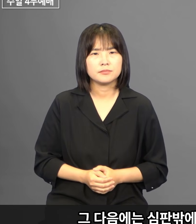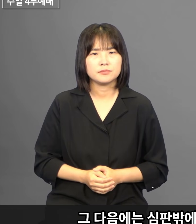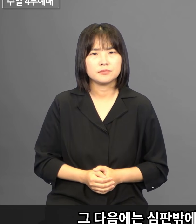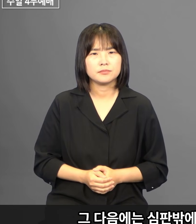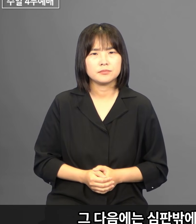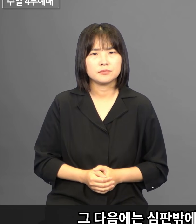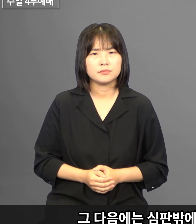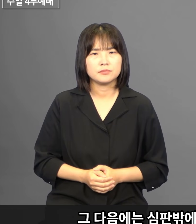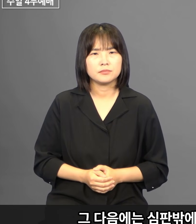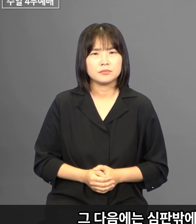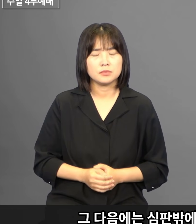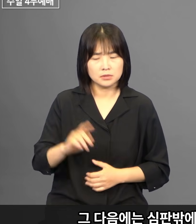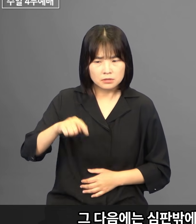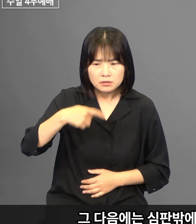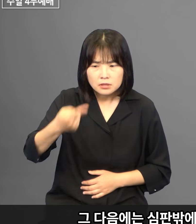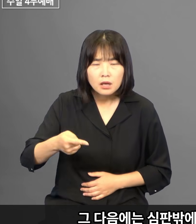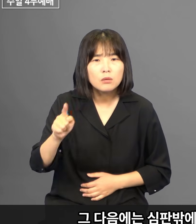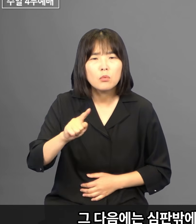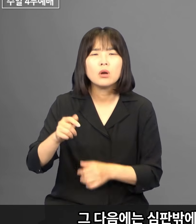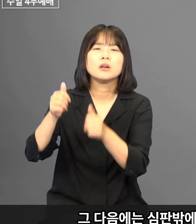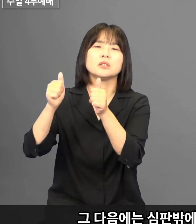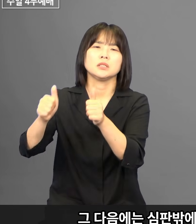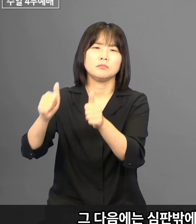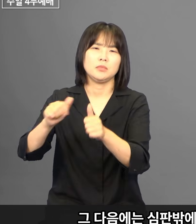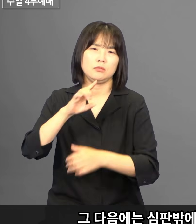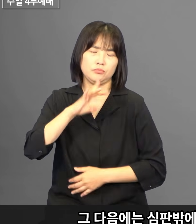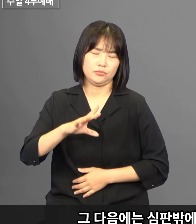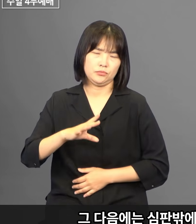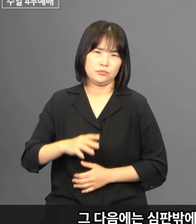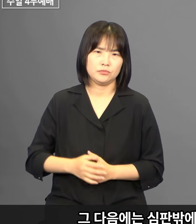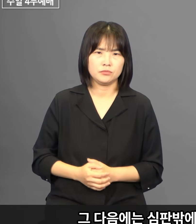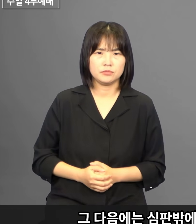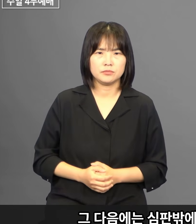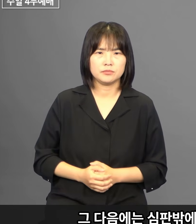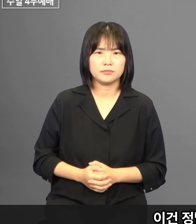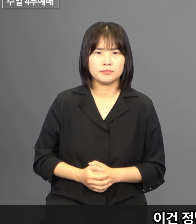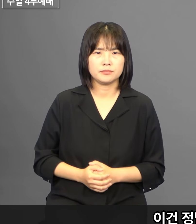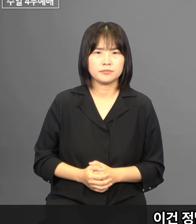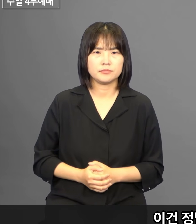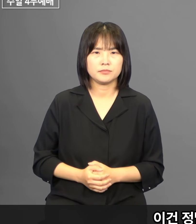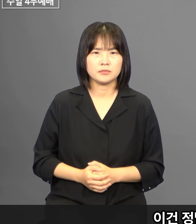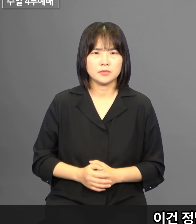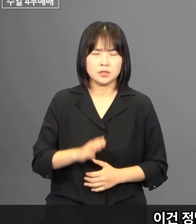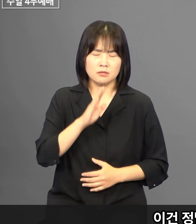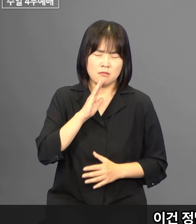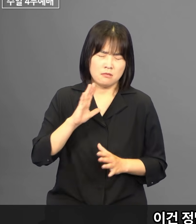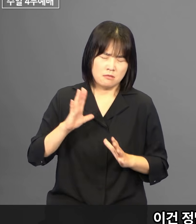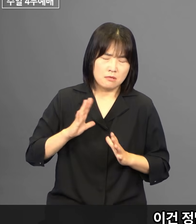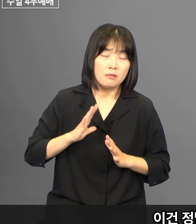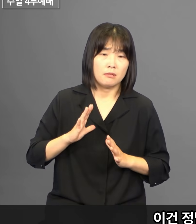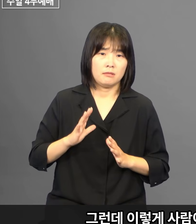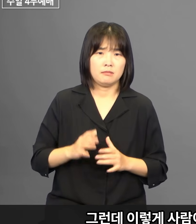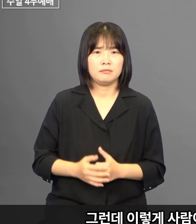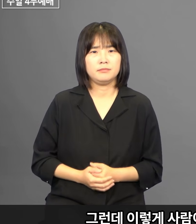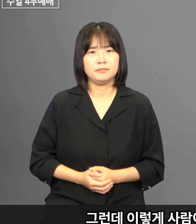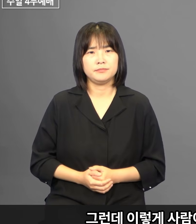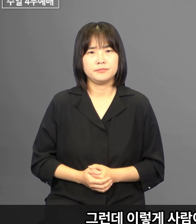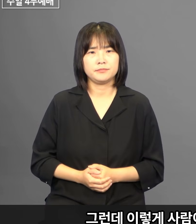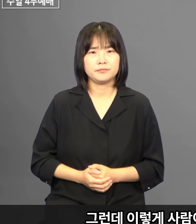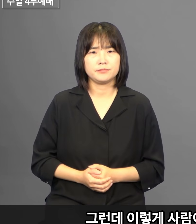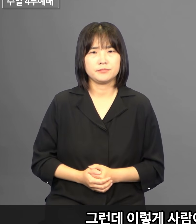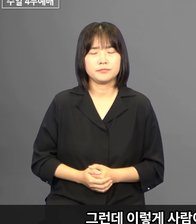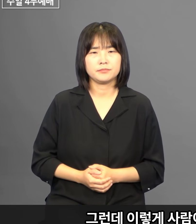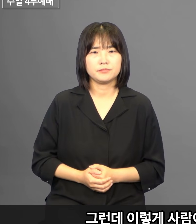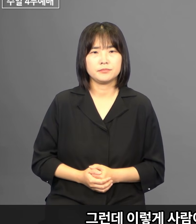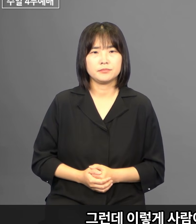그 다음부터는 심판밖에 남는 게 없게 되기 때문입니다. 이건 정말 두려운 일이죠. 그런데